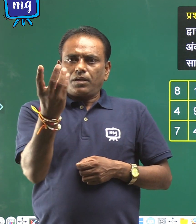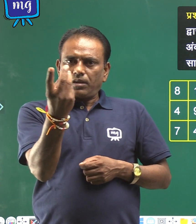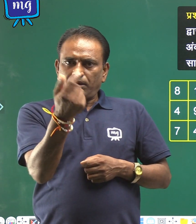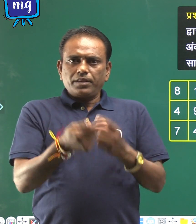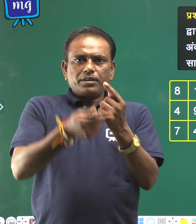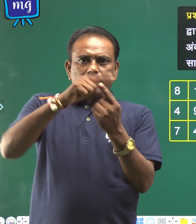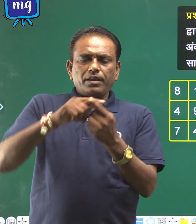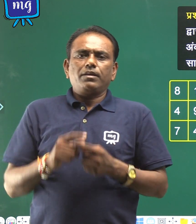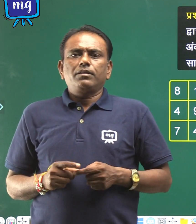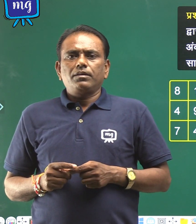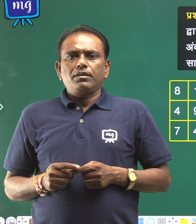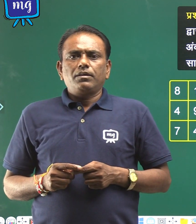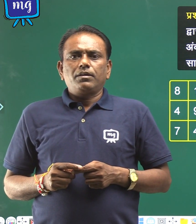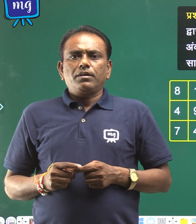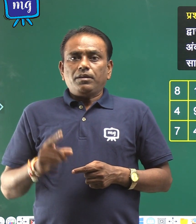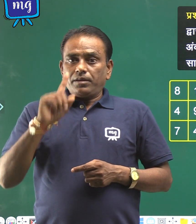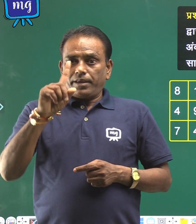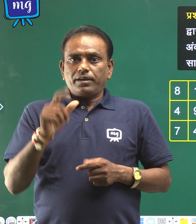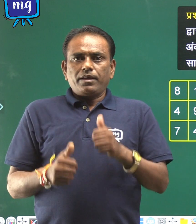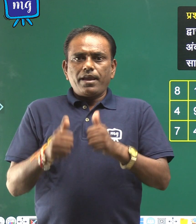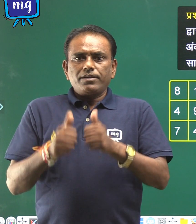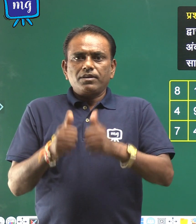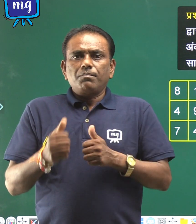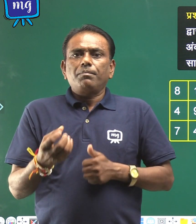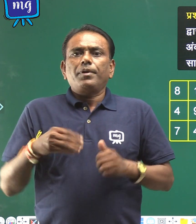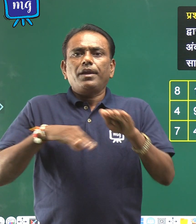गणित के एक टेस्ट में